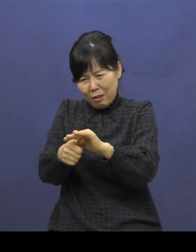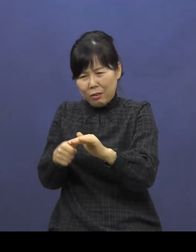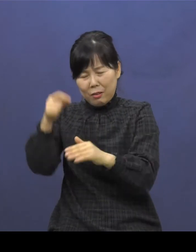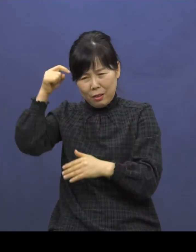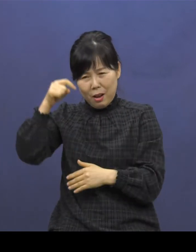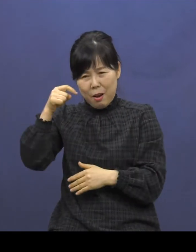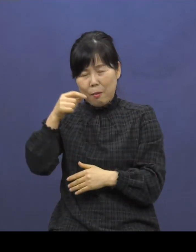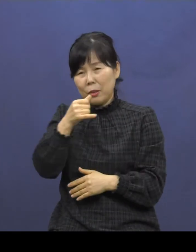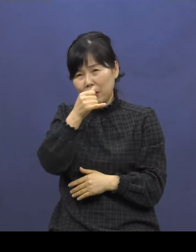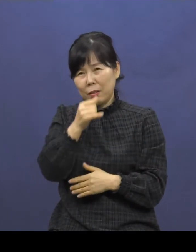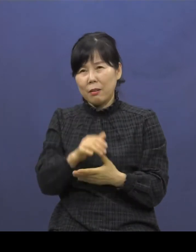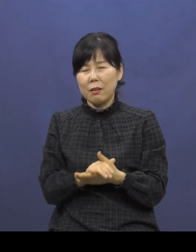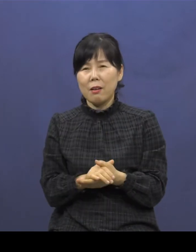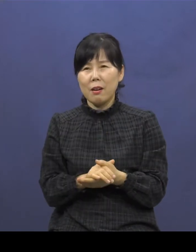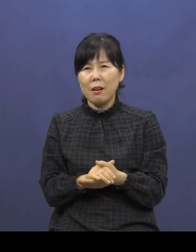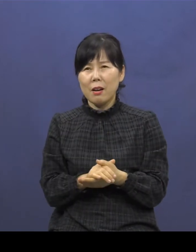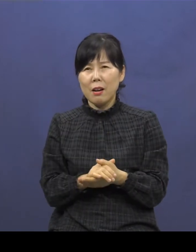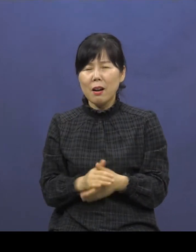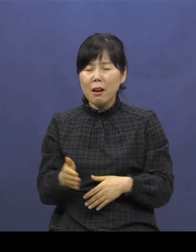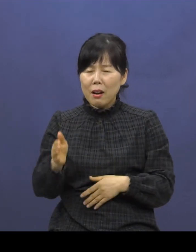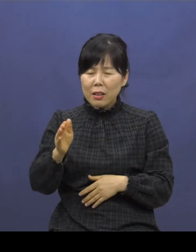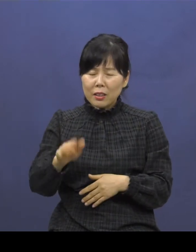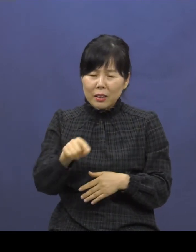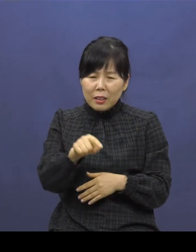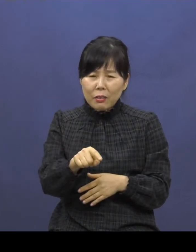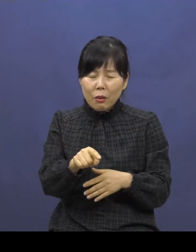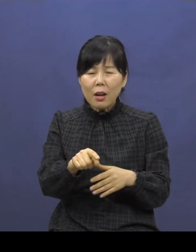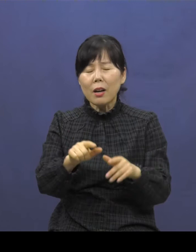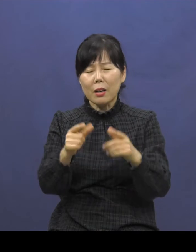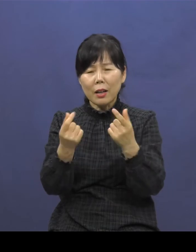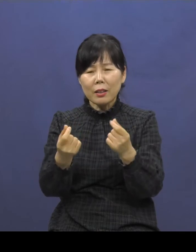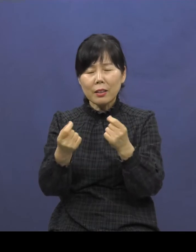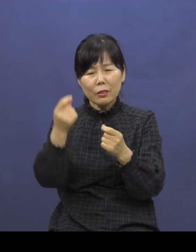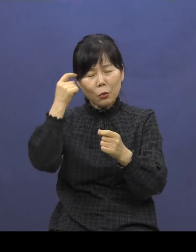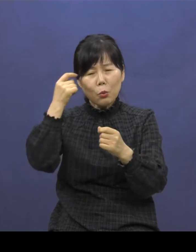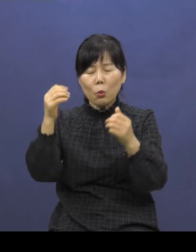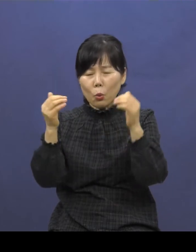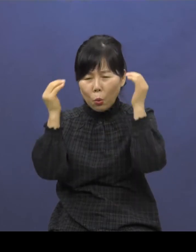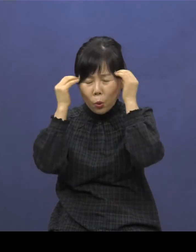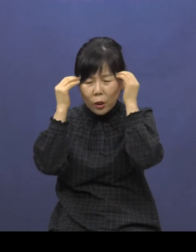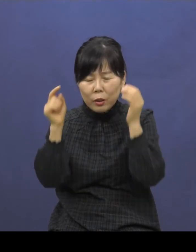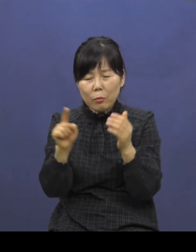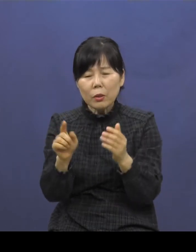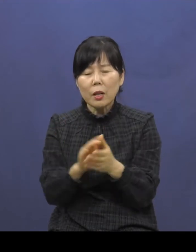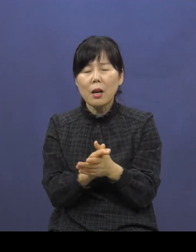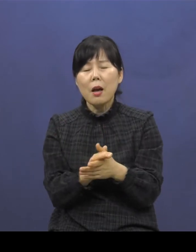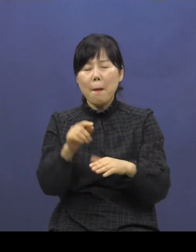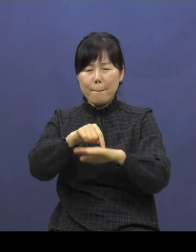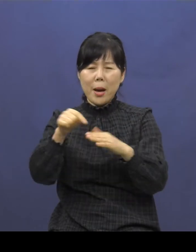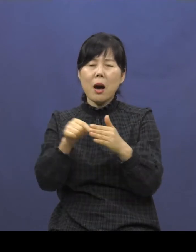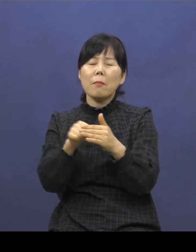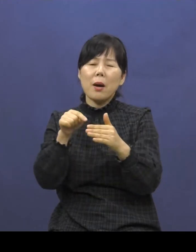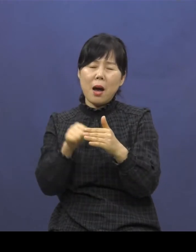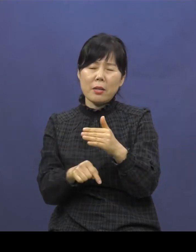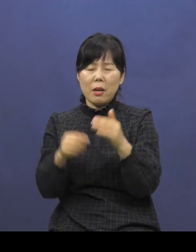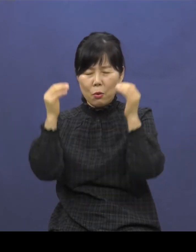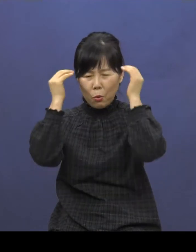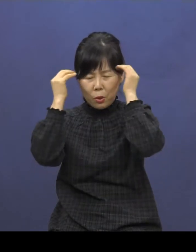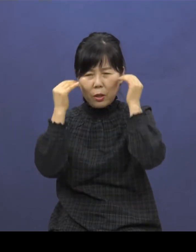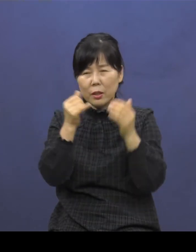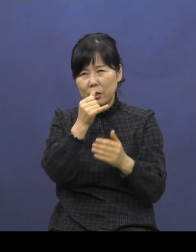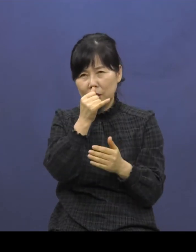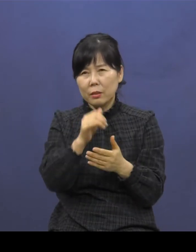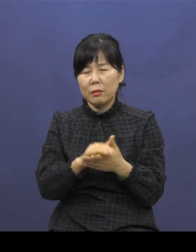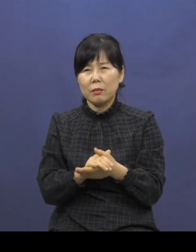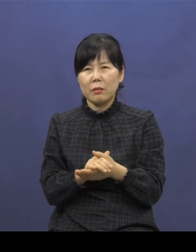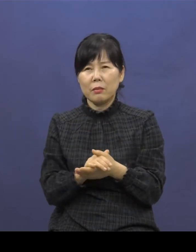것입니다. 사실 이것들은요 실제적이라기보다는 심리적인 고난이 많고, 그러면서 관계의 어려움이나 이